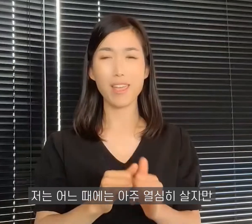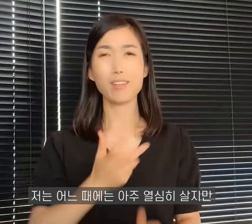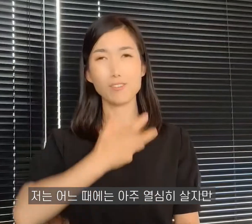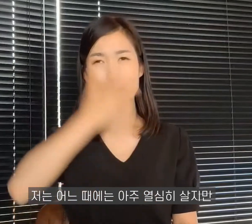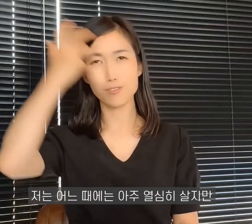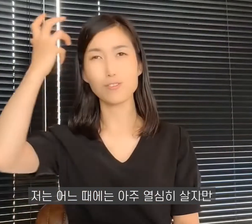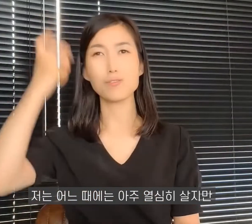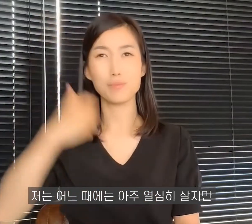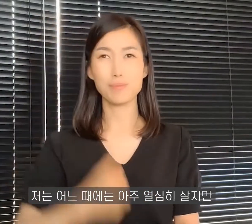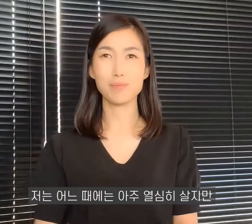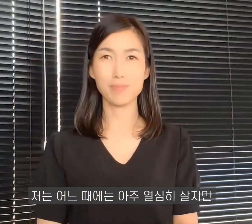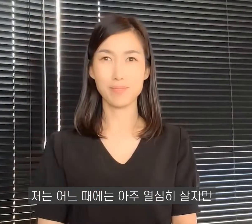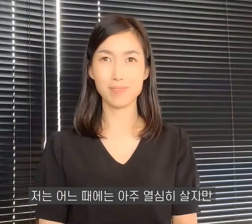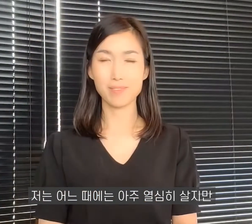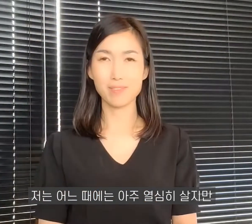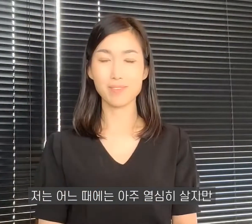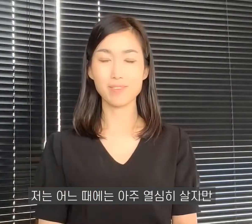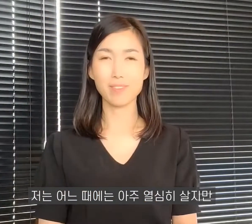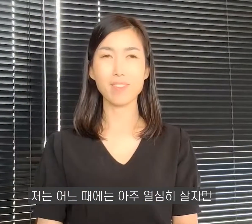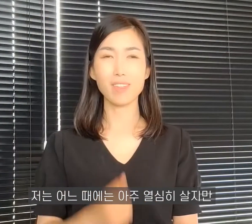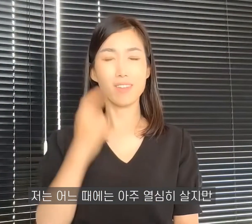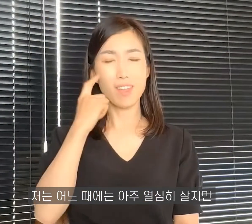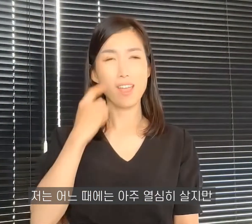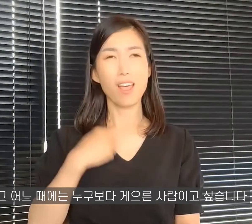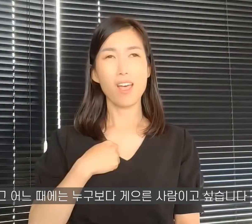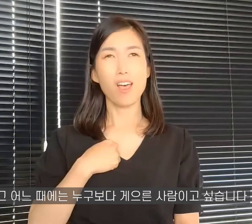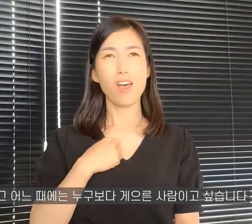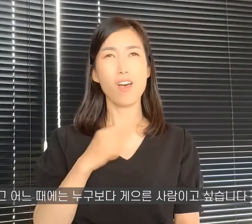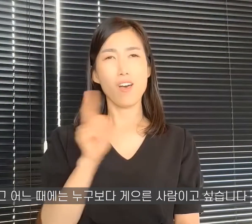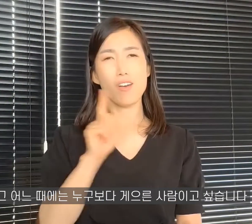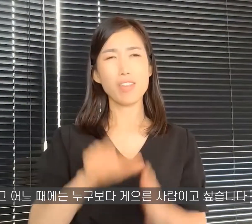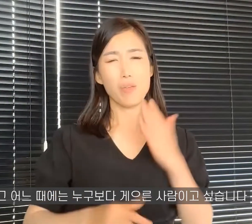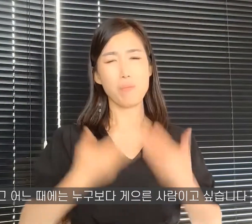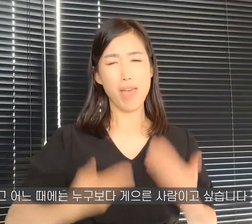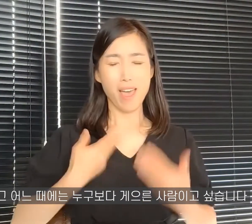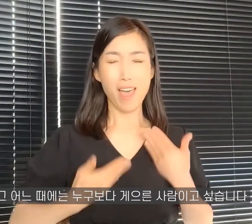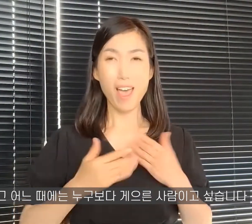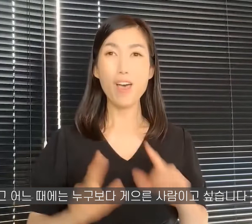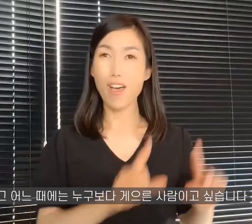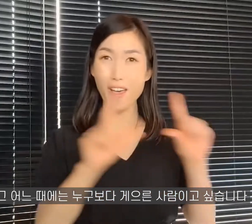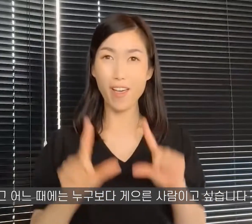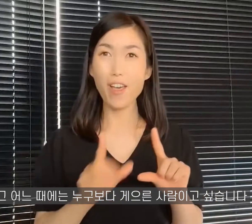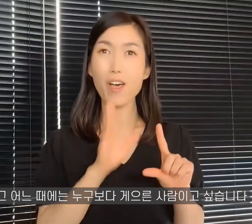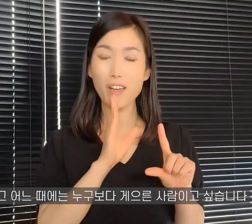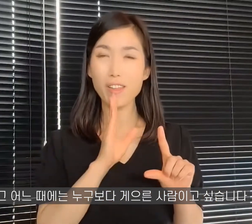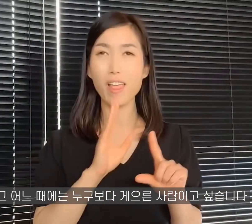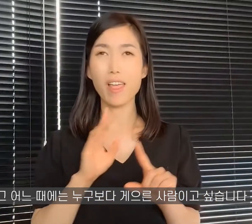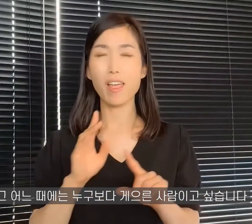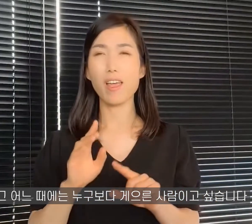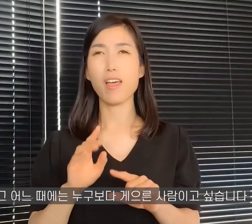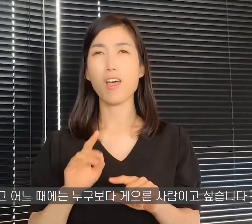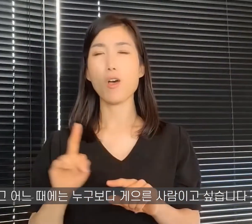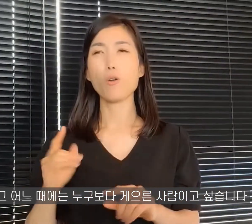저는 어느 때는 아주 열심히 살지만 그 어느 때에는 누구보다 게으른 사람이고 싶습니다